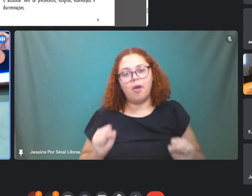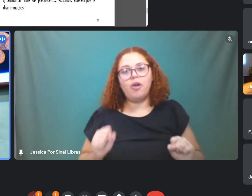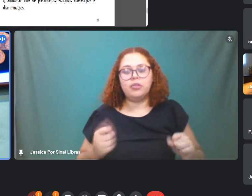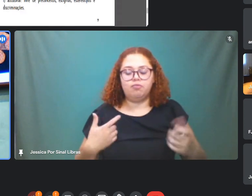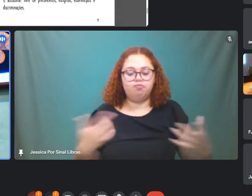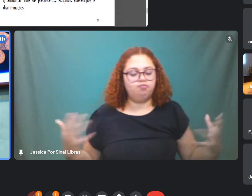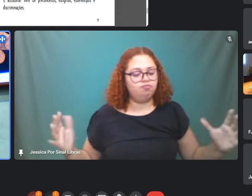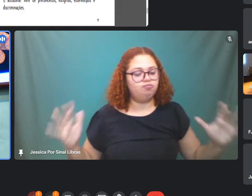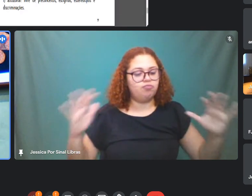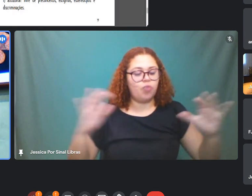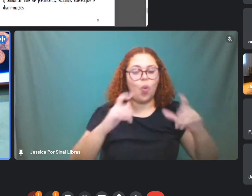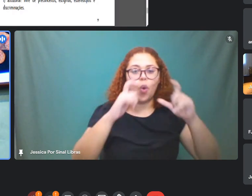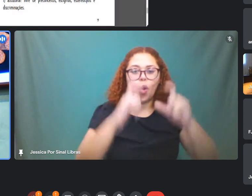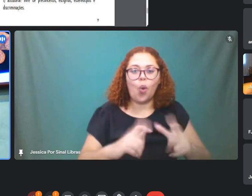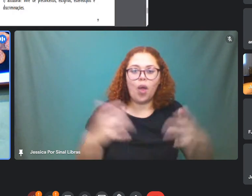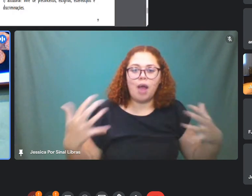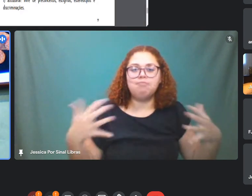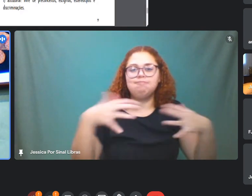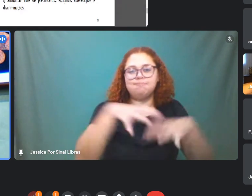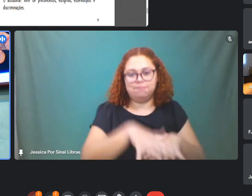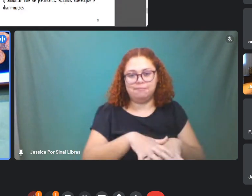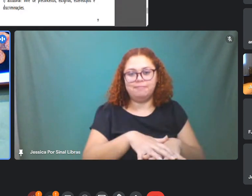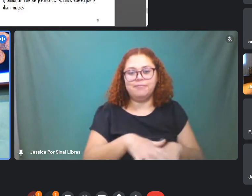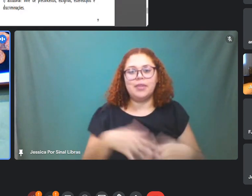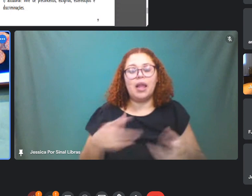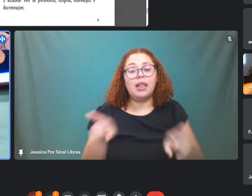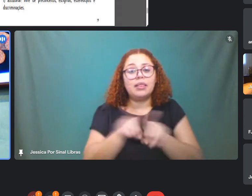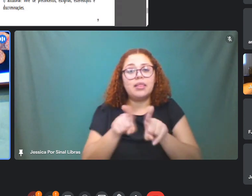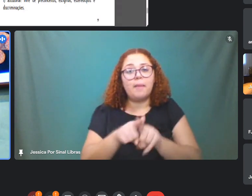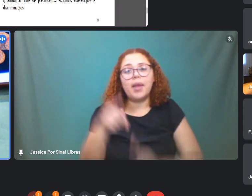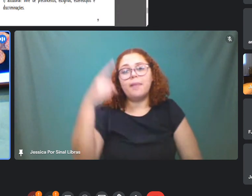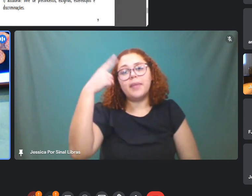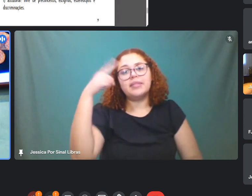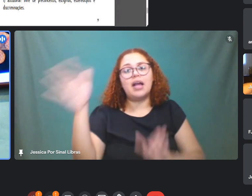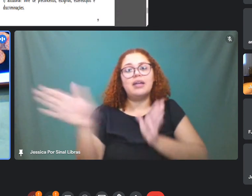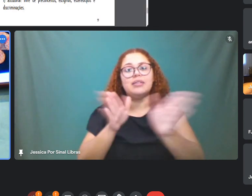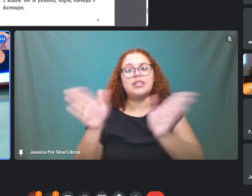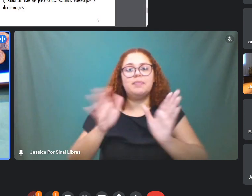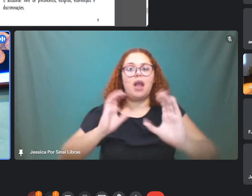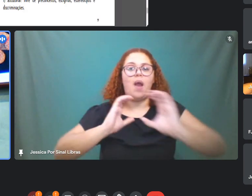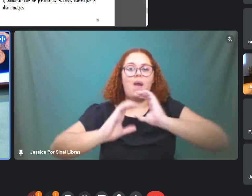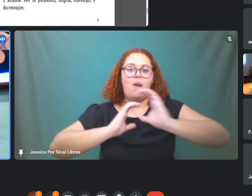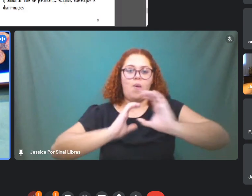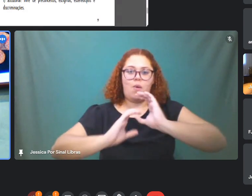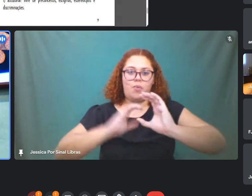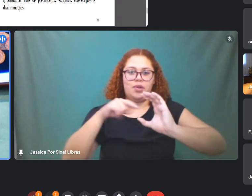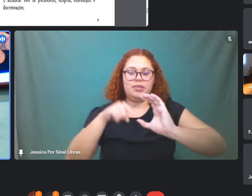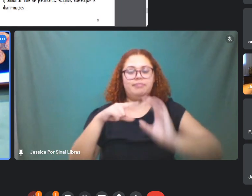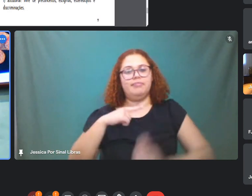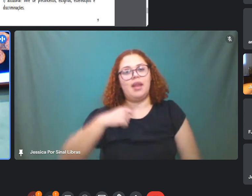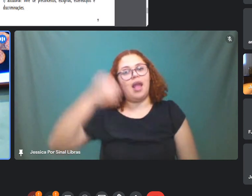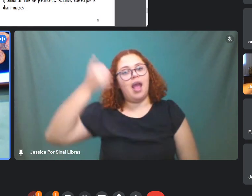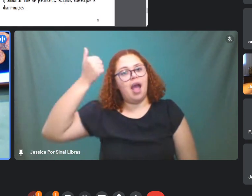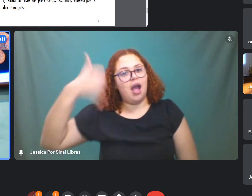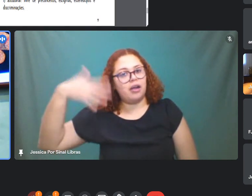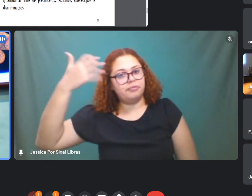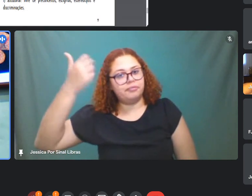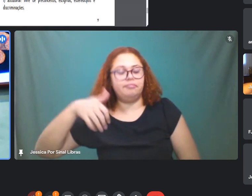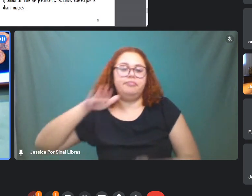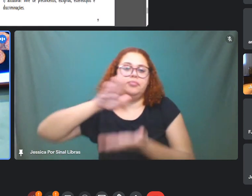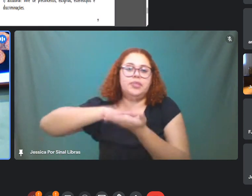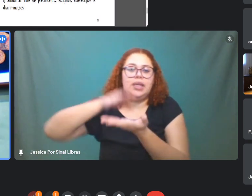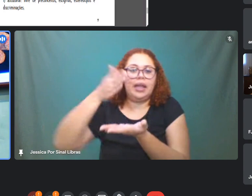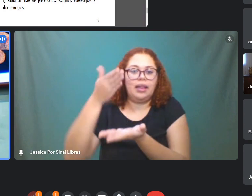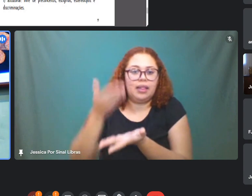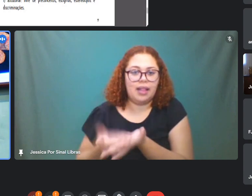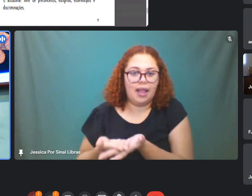Então, a gente pensar na acessibilidade através da comunicação, a gente tem intérprete de Libras, audiodescritor, a gente ter